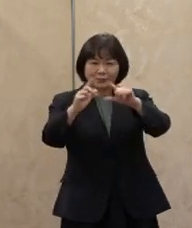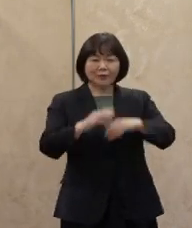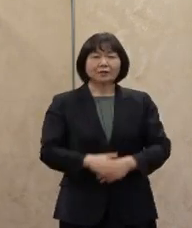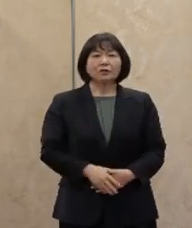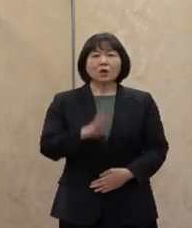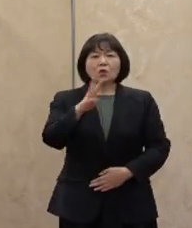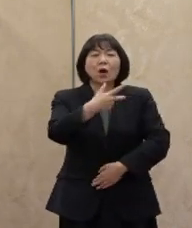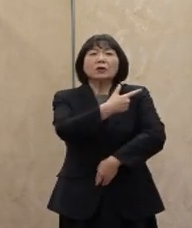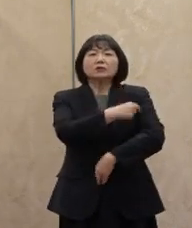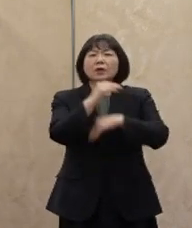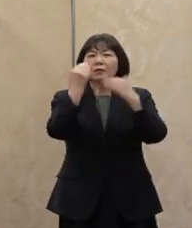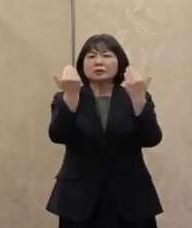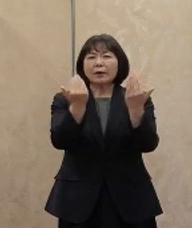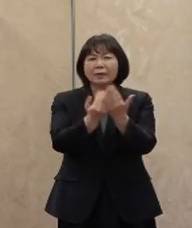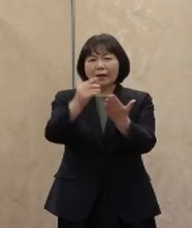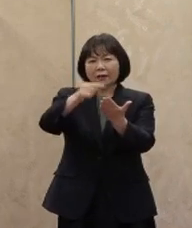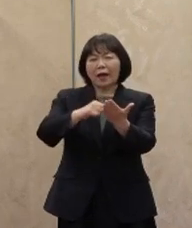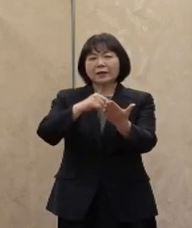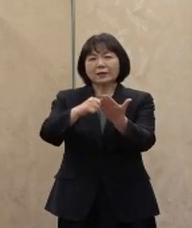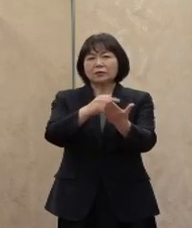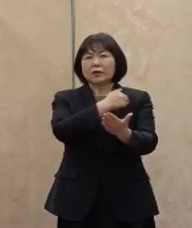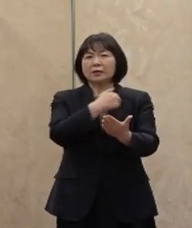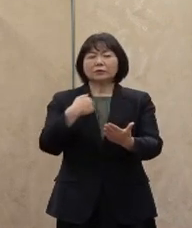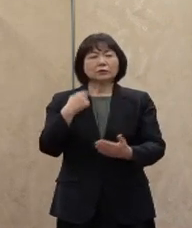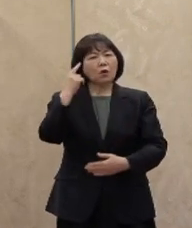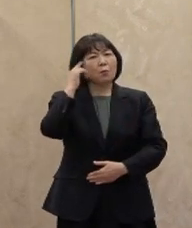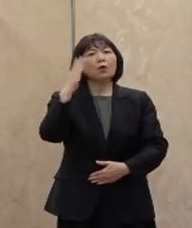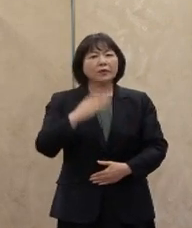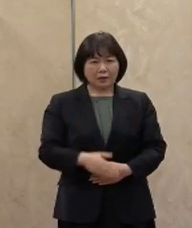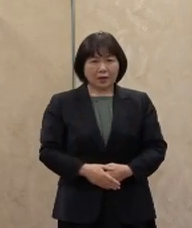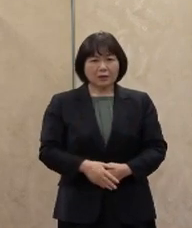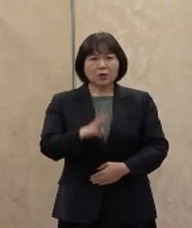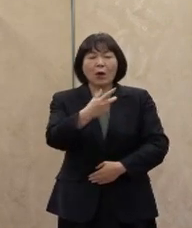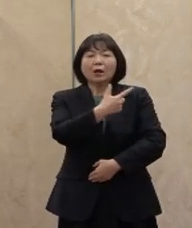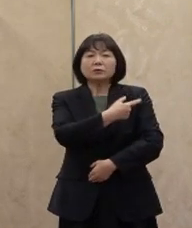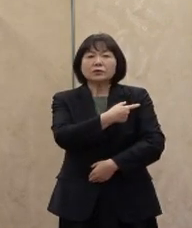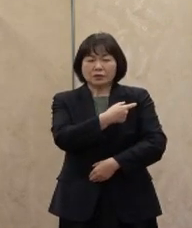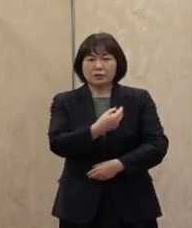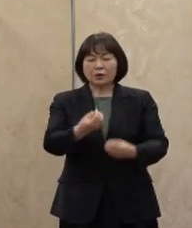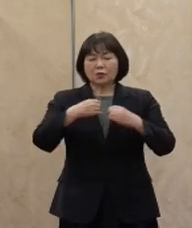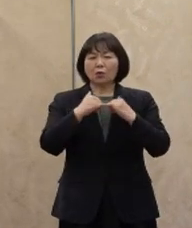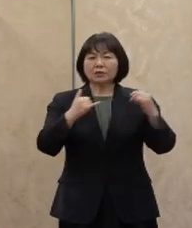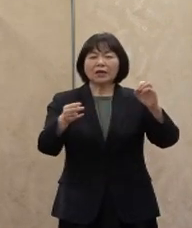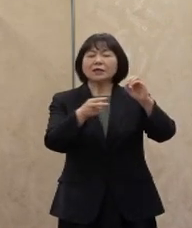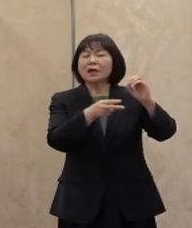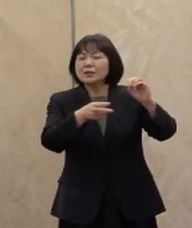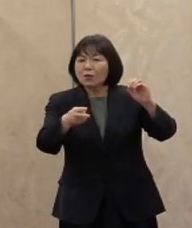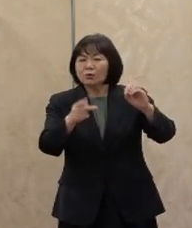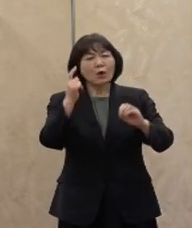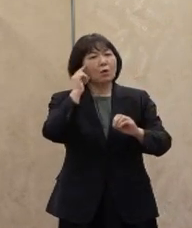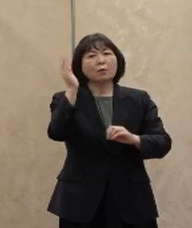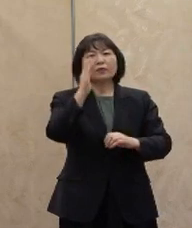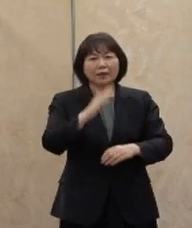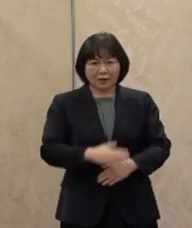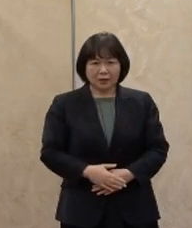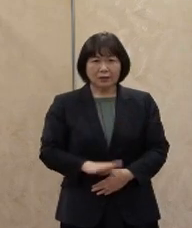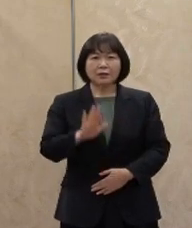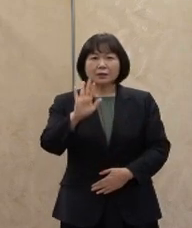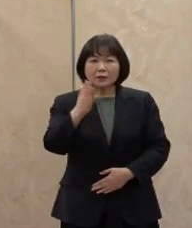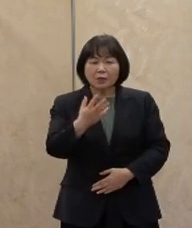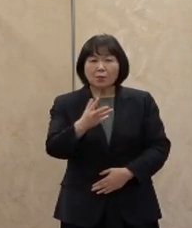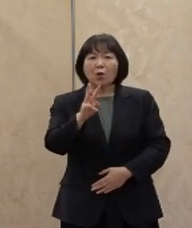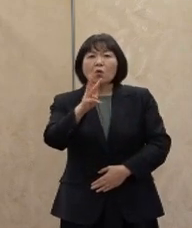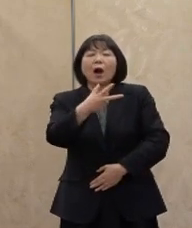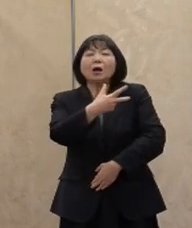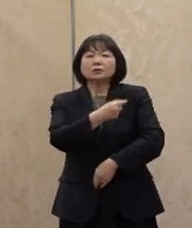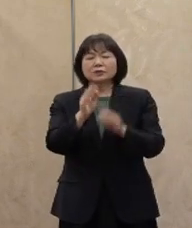ワクチンが全てを解決するとは思ってないですし、ワクチンでウイルスがゼロになるとは思ってないし、陽性者がゼロになるとも思ってませんが、ワクチンは非常に大き